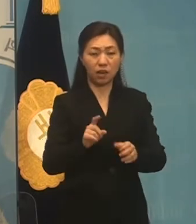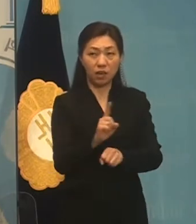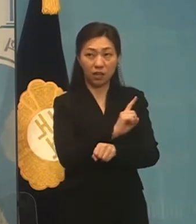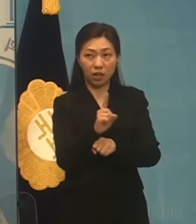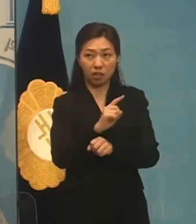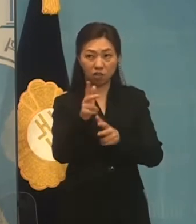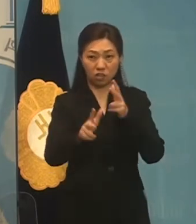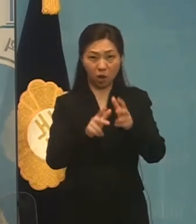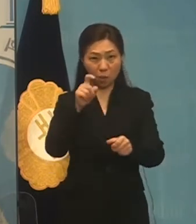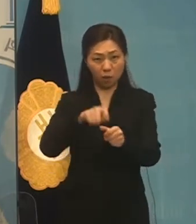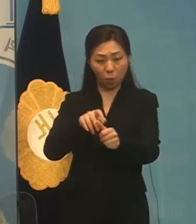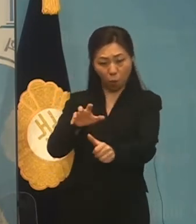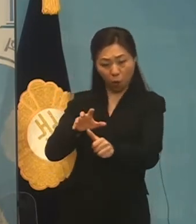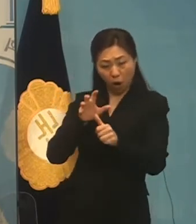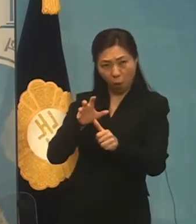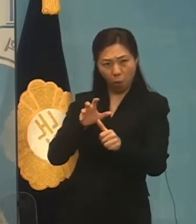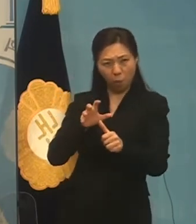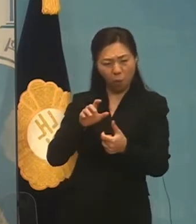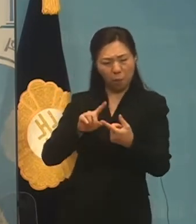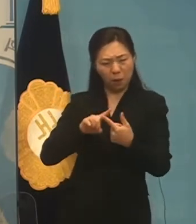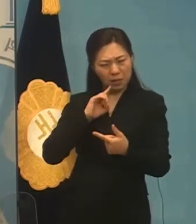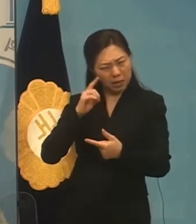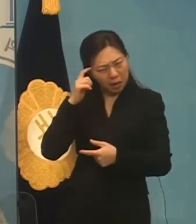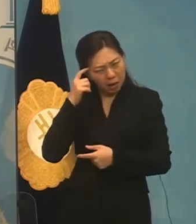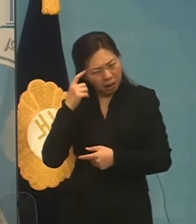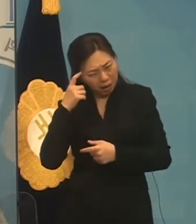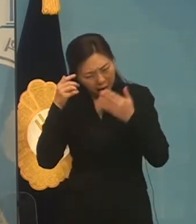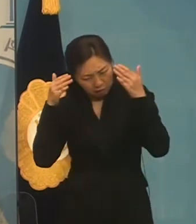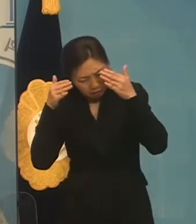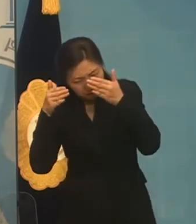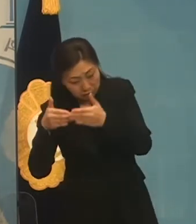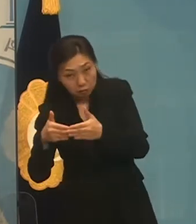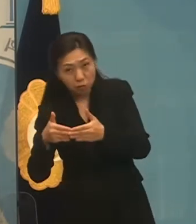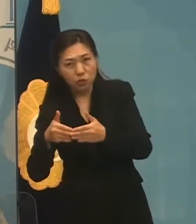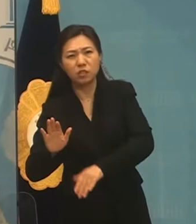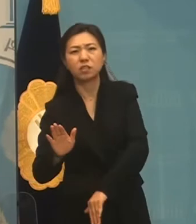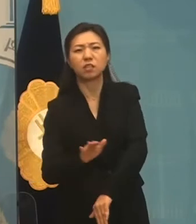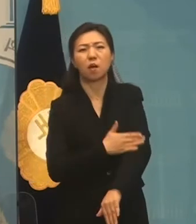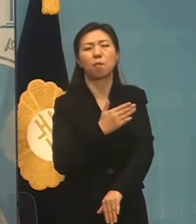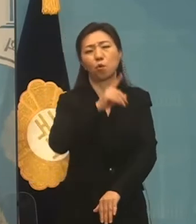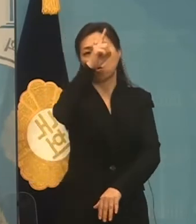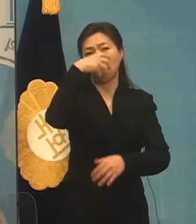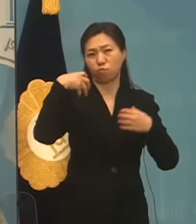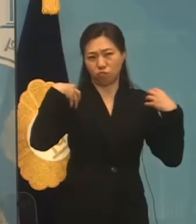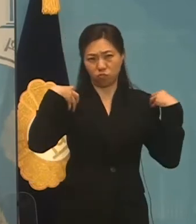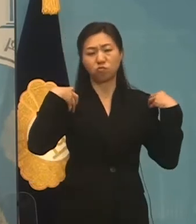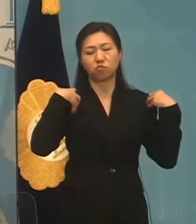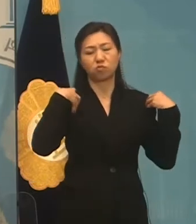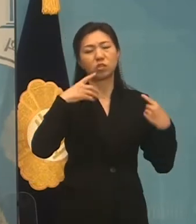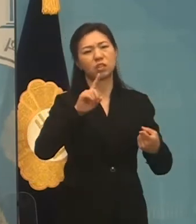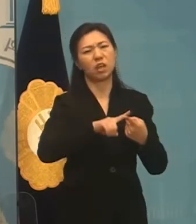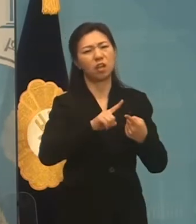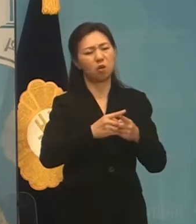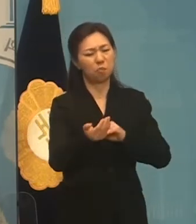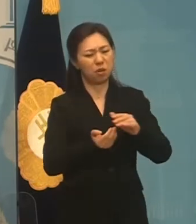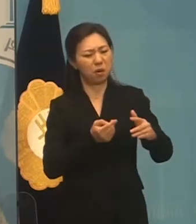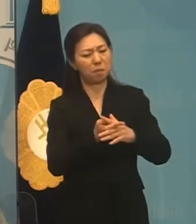이용에만 매몰된 정부의 잘못된 태도가 불러온 예정된 결과이기도 합니다.